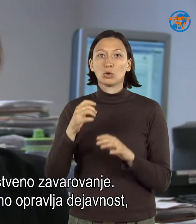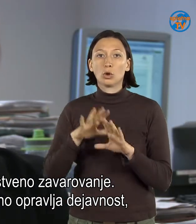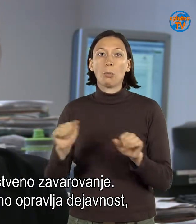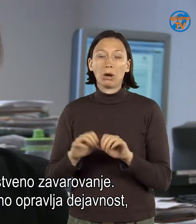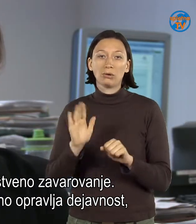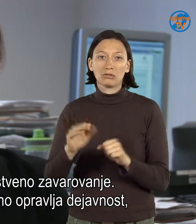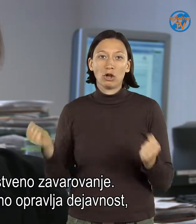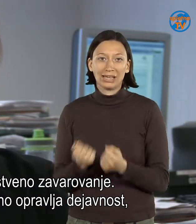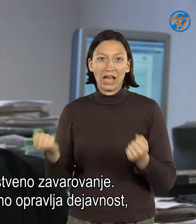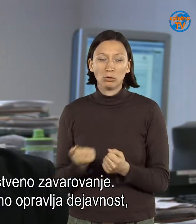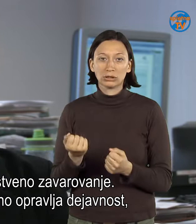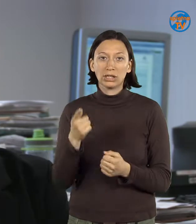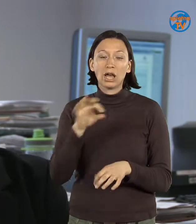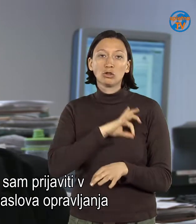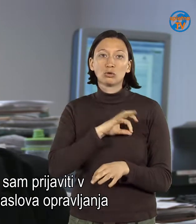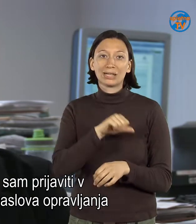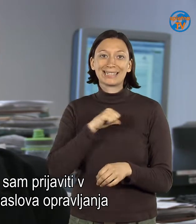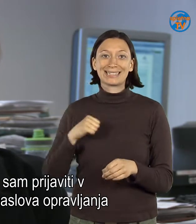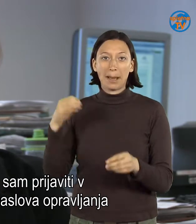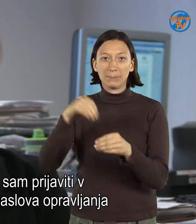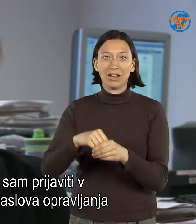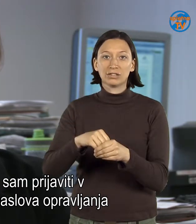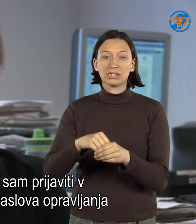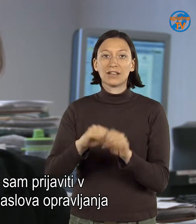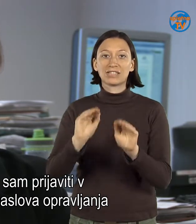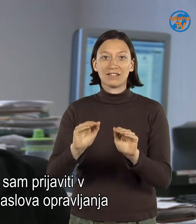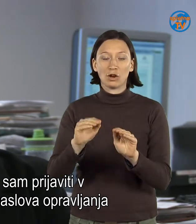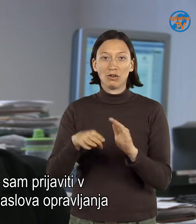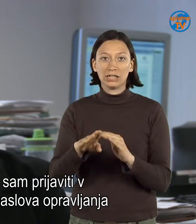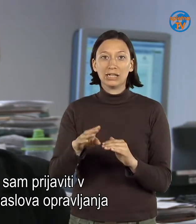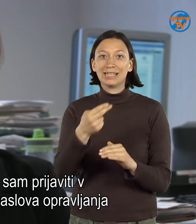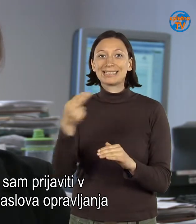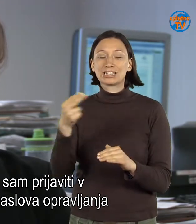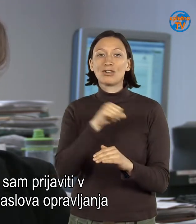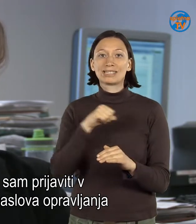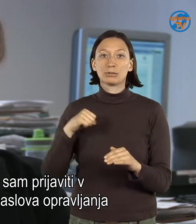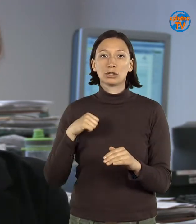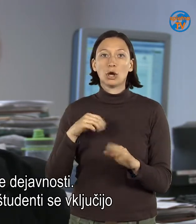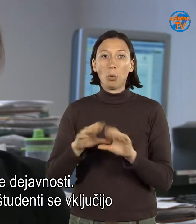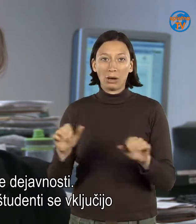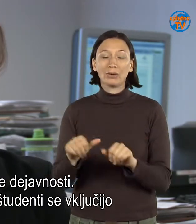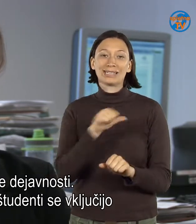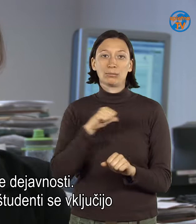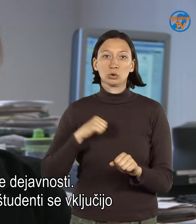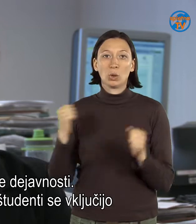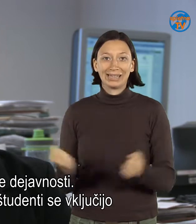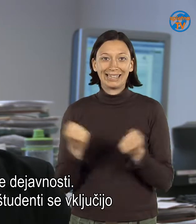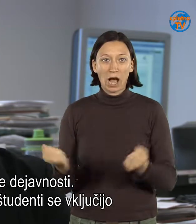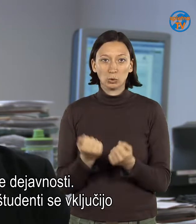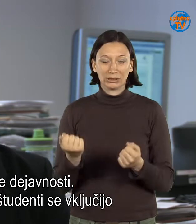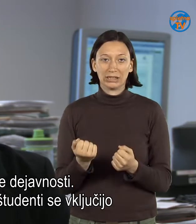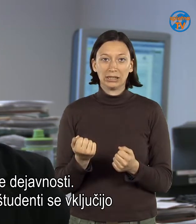samostojno opravlja dejavnost, je dolžan sam prijaviti se v zavarovanje iz naslova opravljanja samostojne